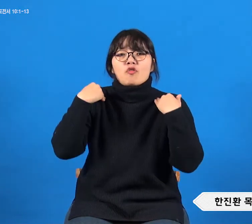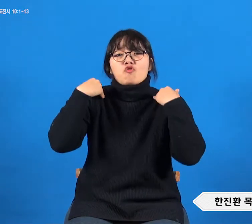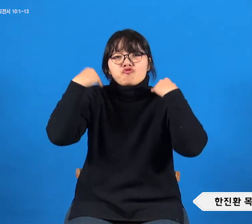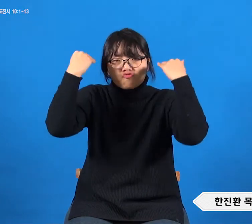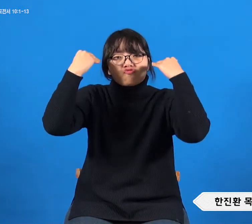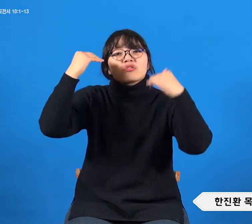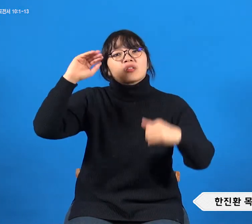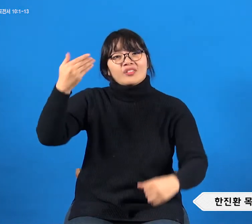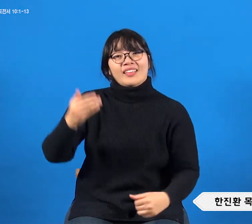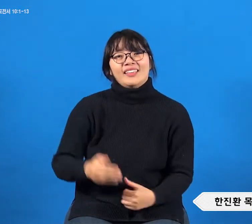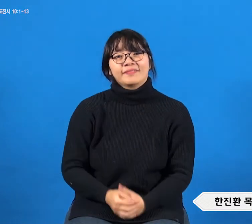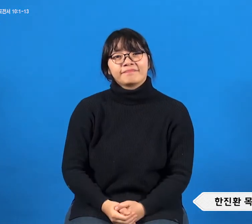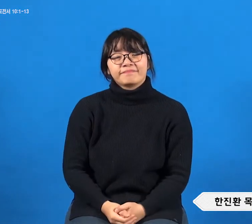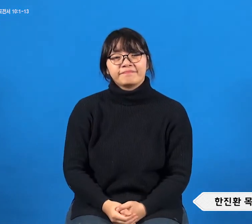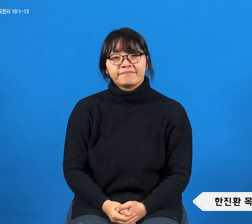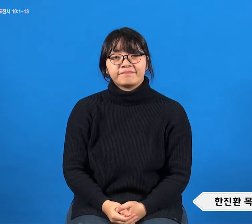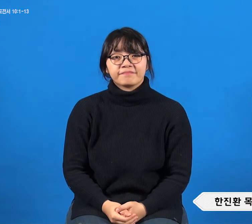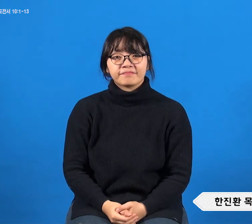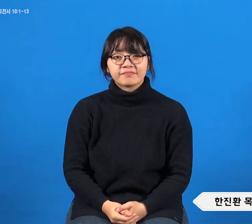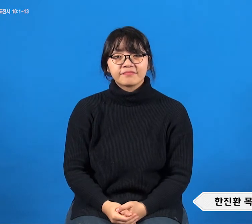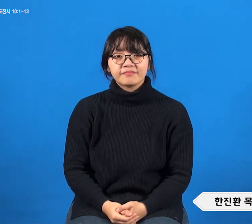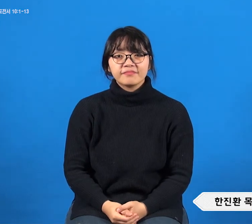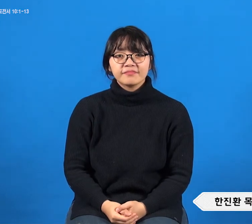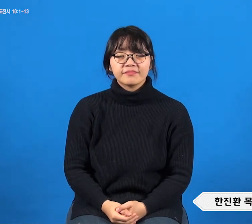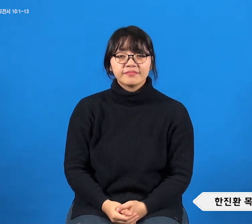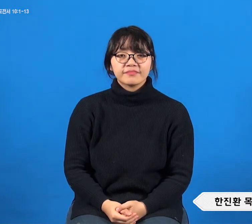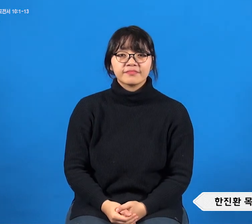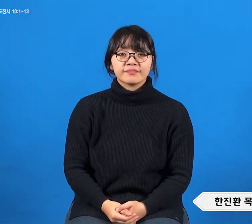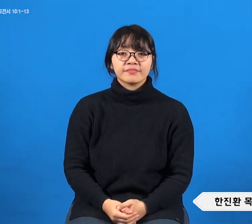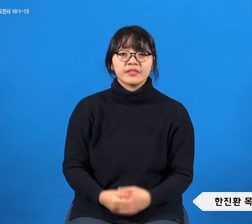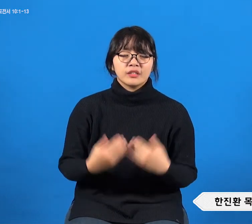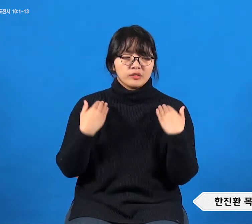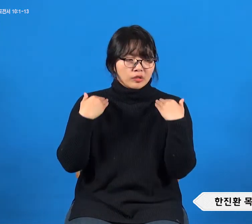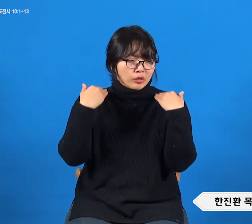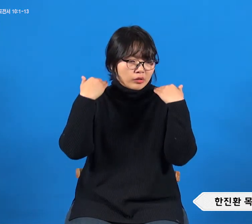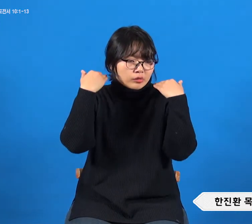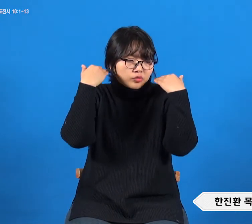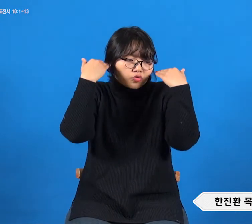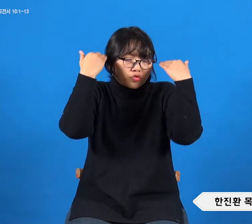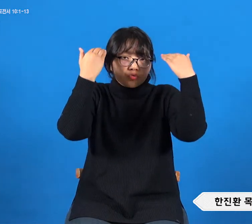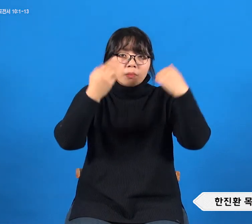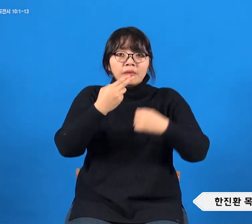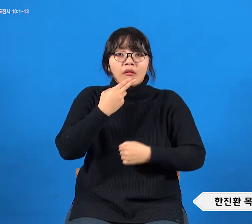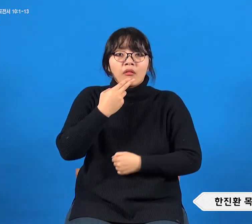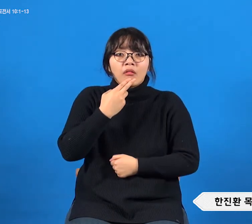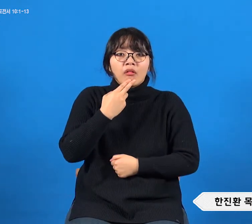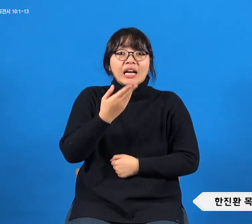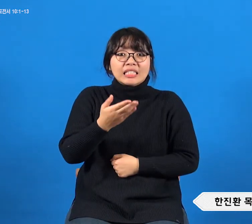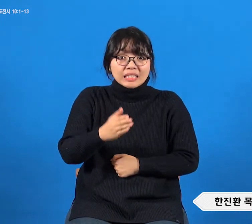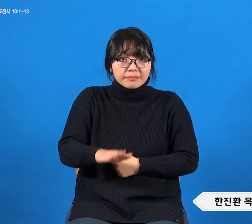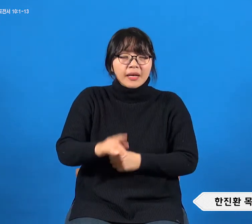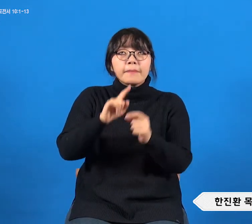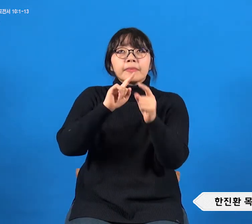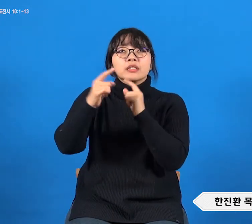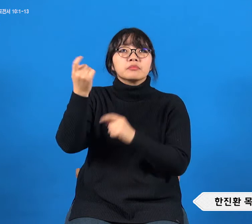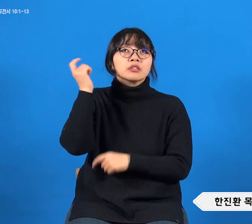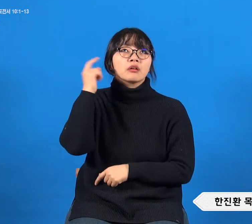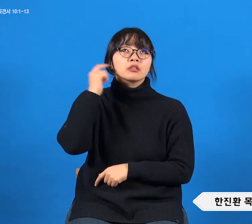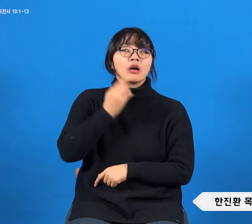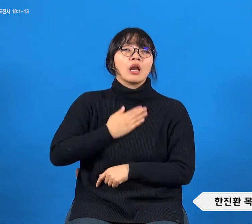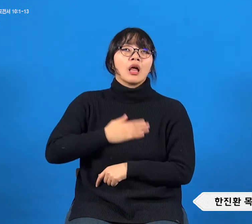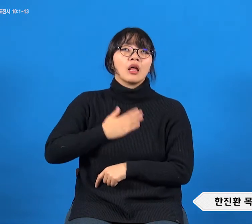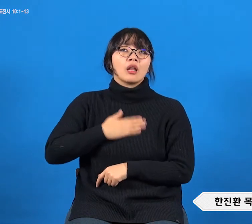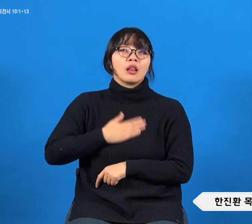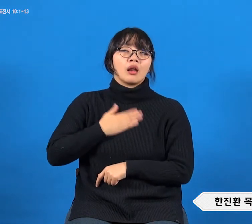영적으로 성숙해지는 것입니다. 별로 성숙하지 못했으면서도 자꾸 이 지식이 쌓여감에 따라서